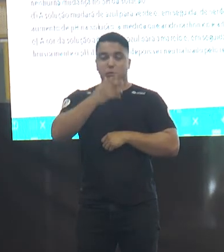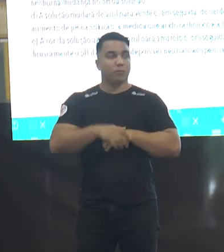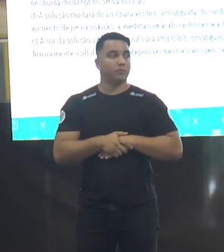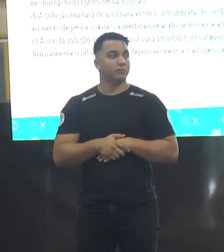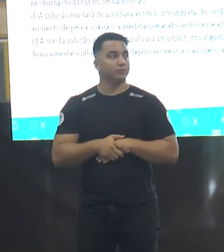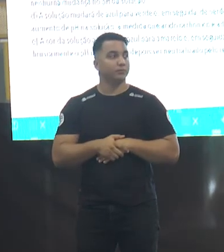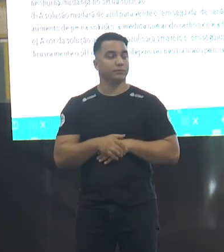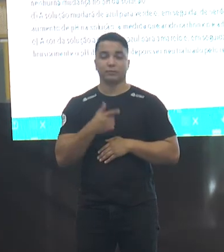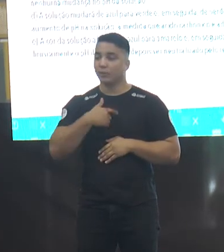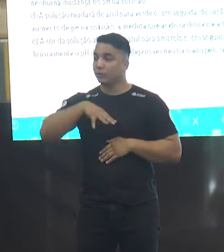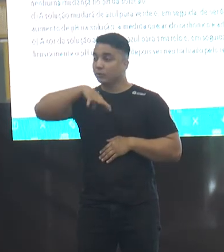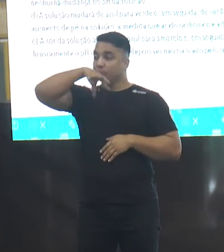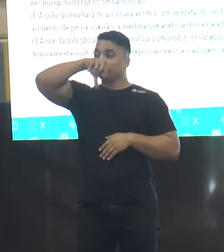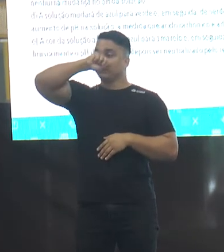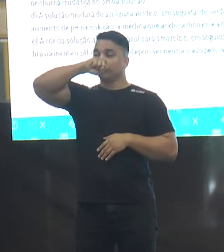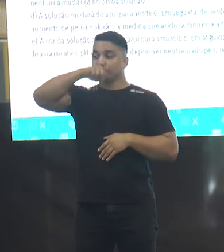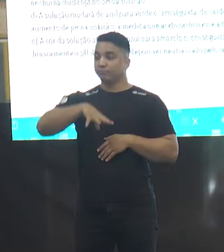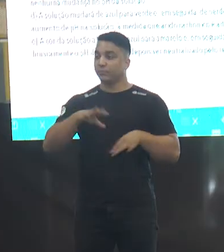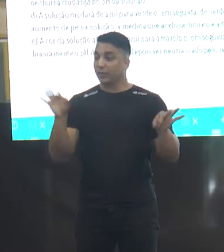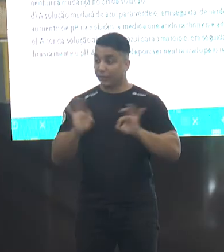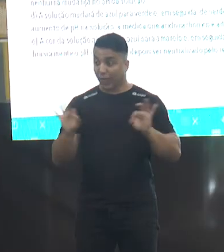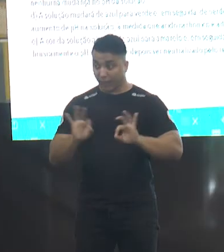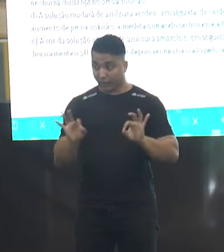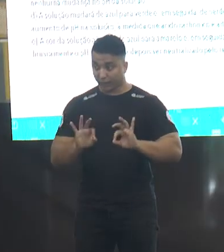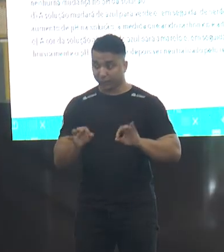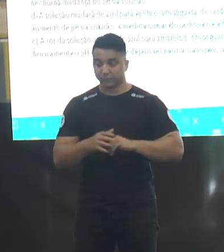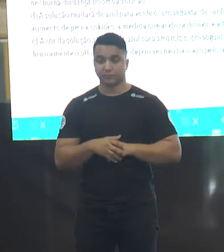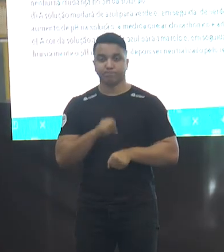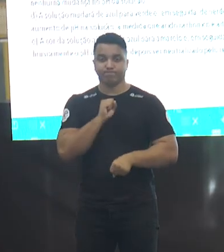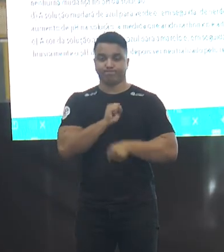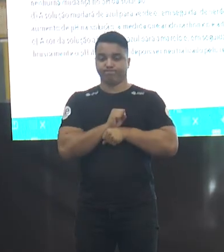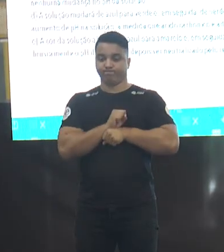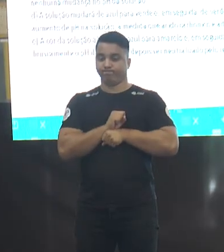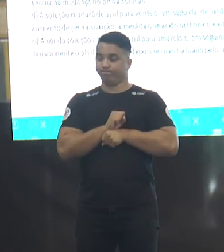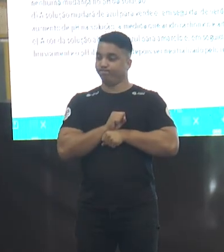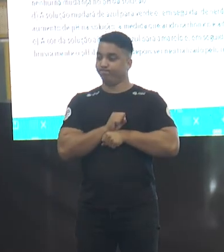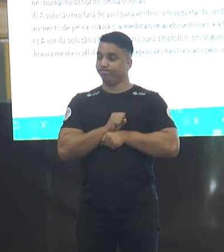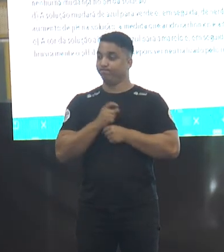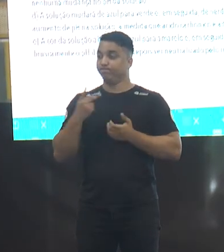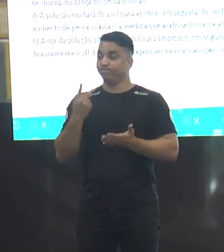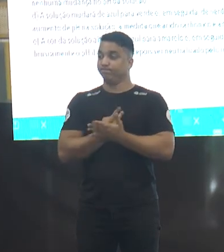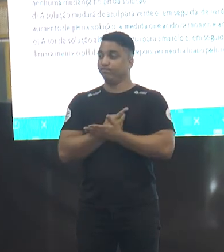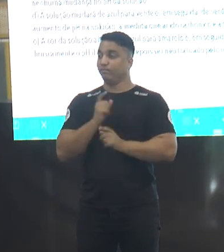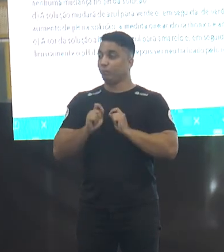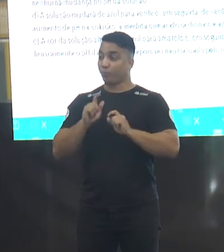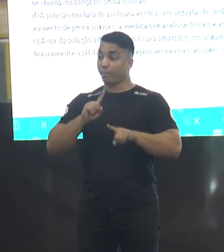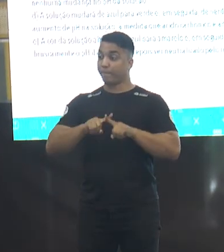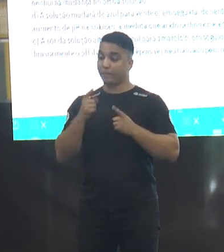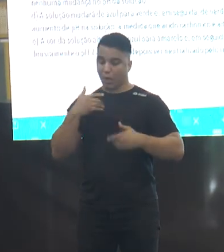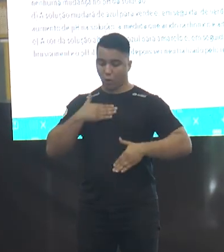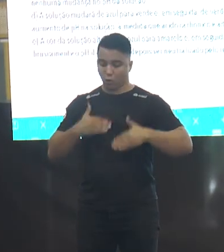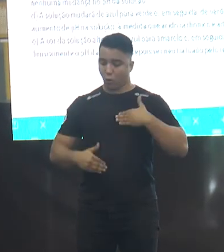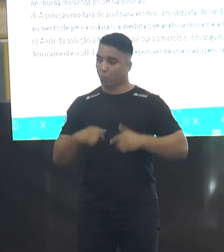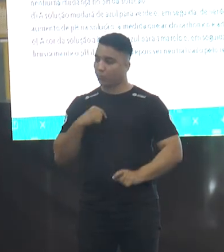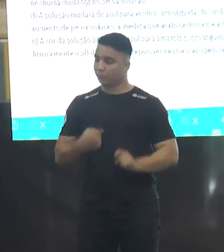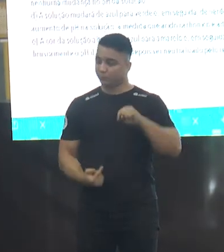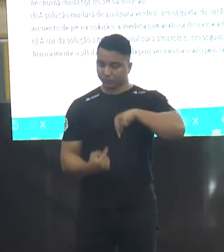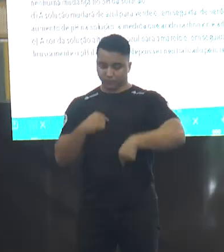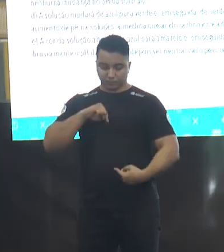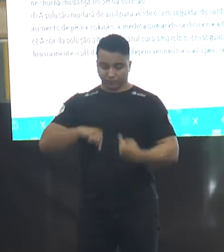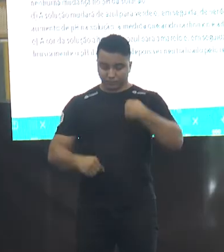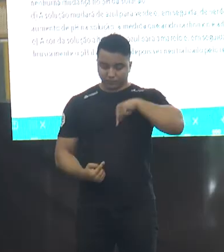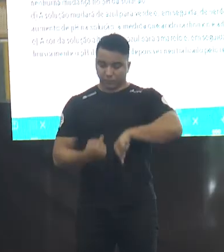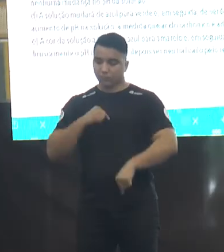ó. Nem entra ar, nem sai. Parou. Mas meu metabolismo continua.